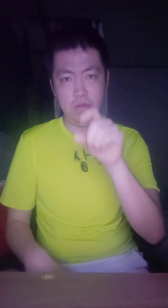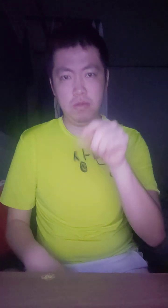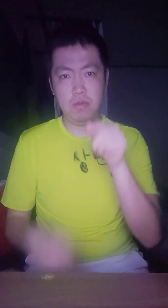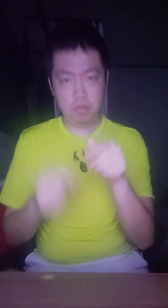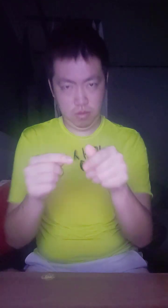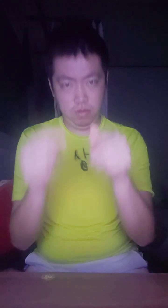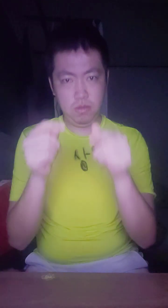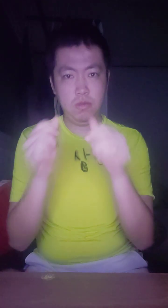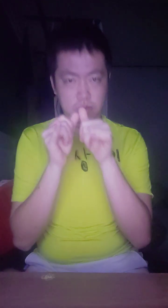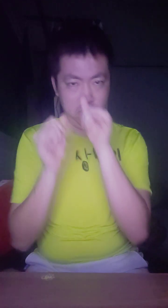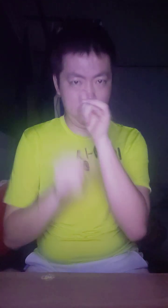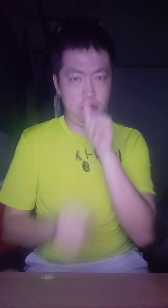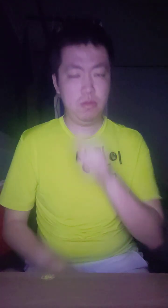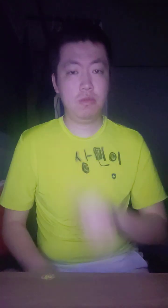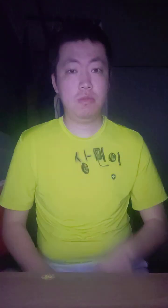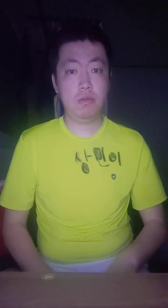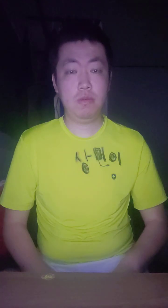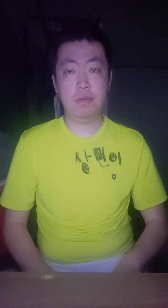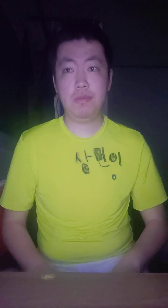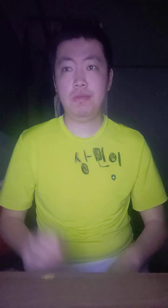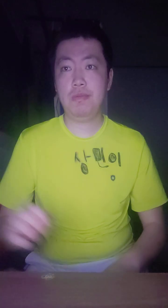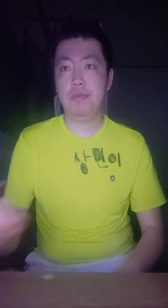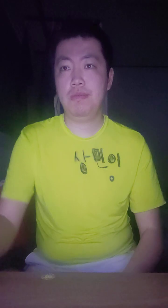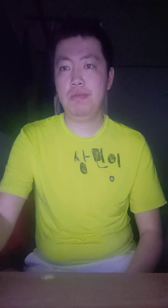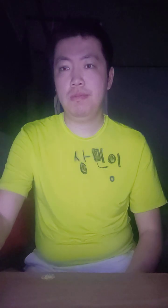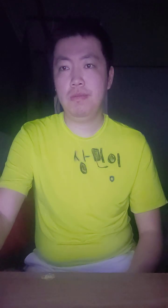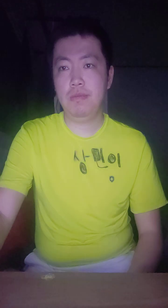합니다. YTN 최민기입니다.